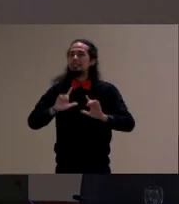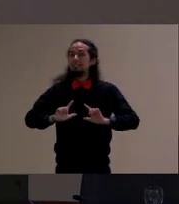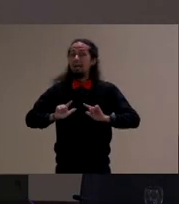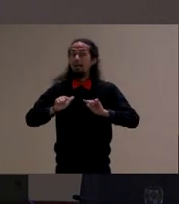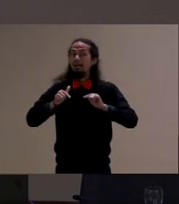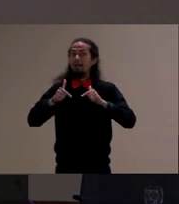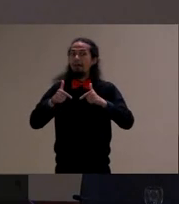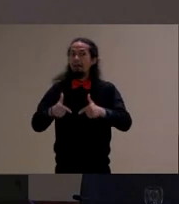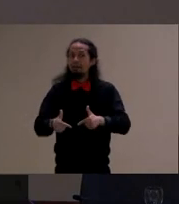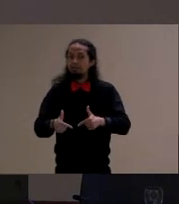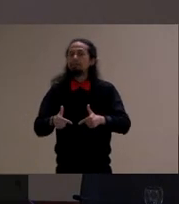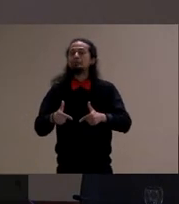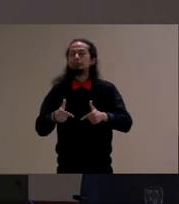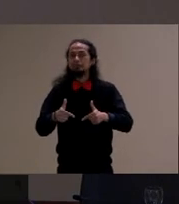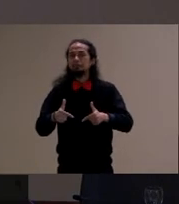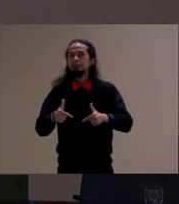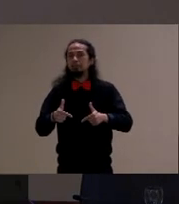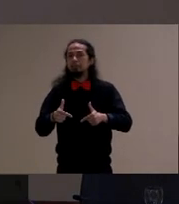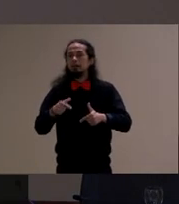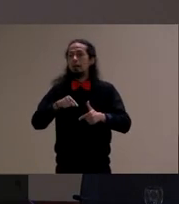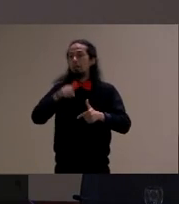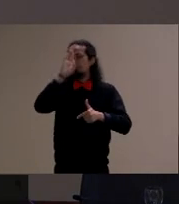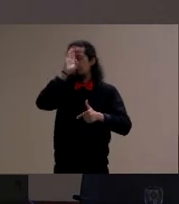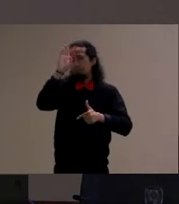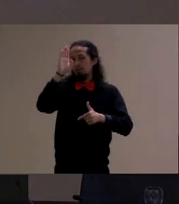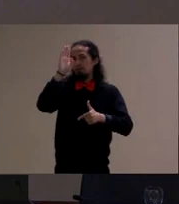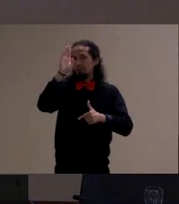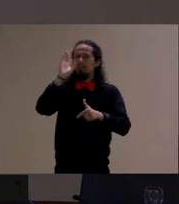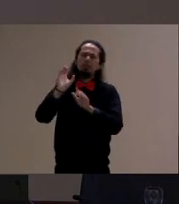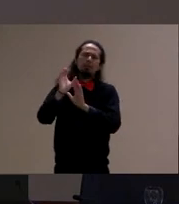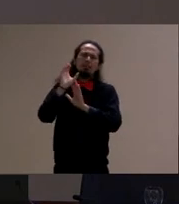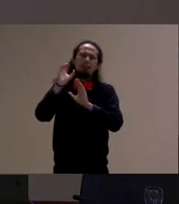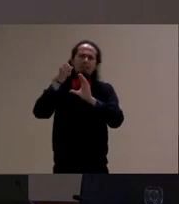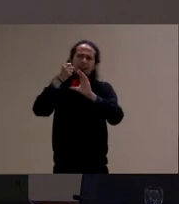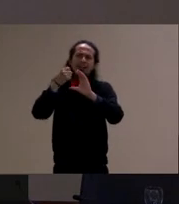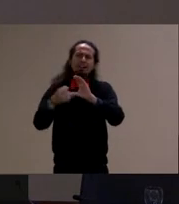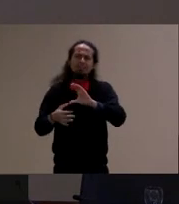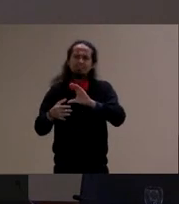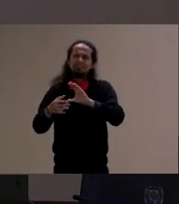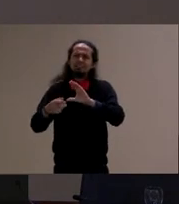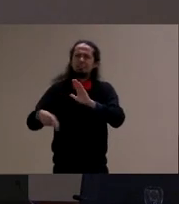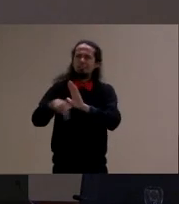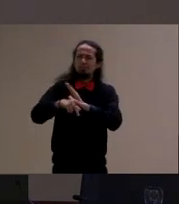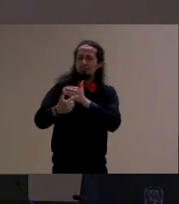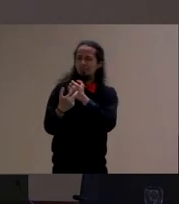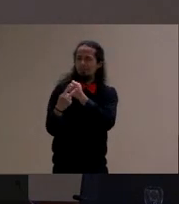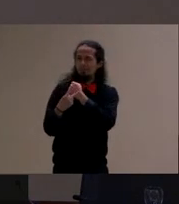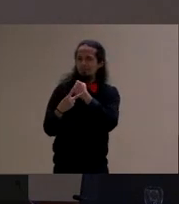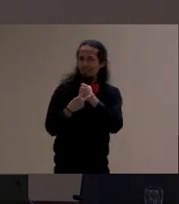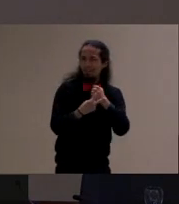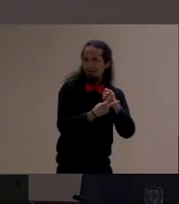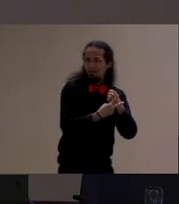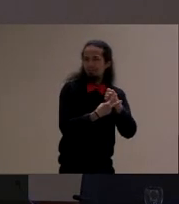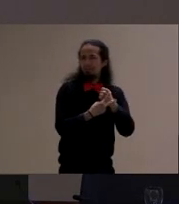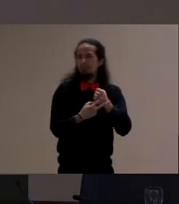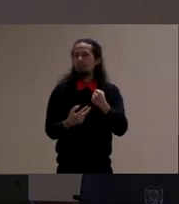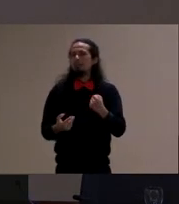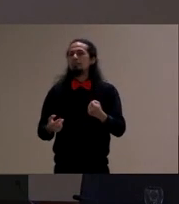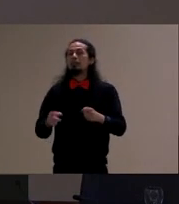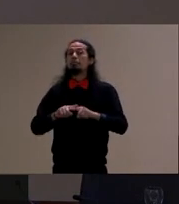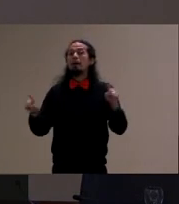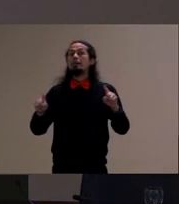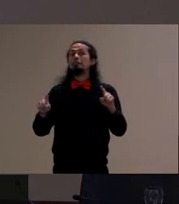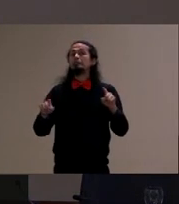né é característica da escrita dos verbos e não nas relações né não está a